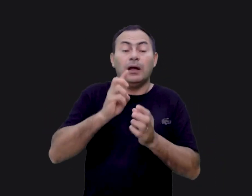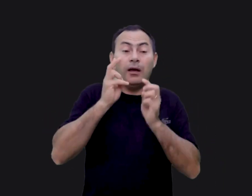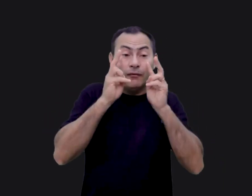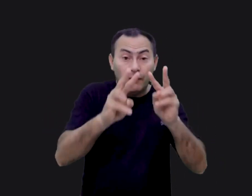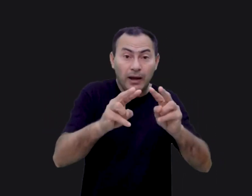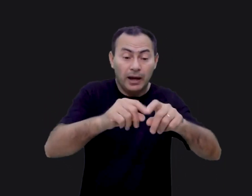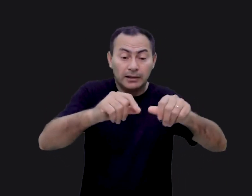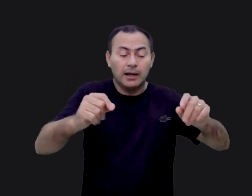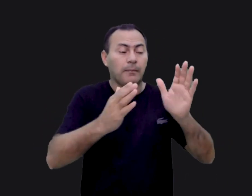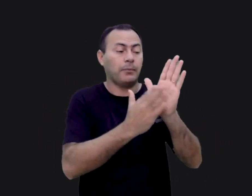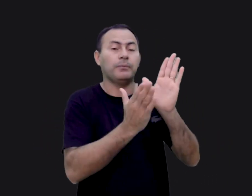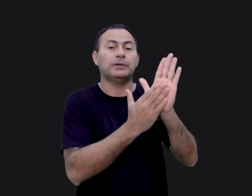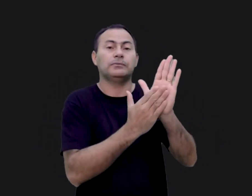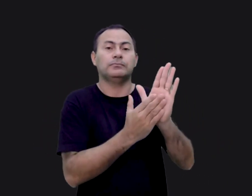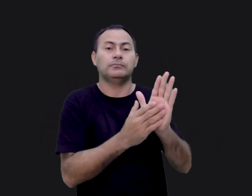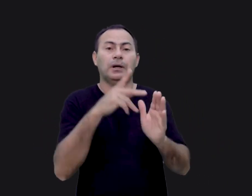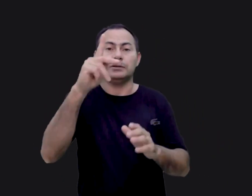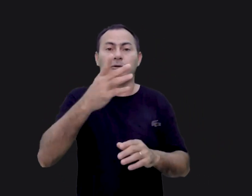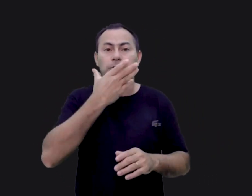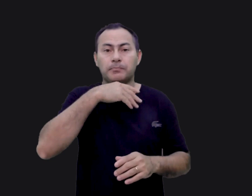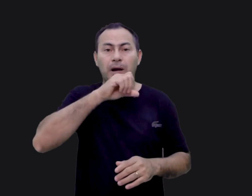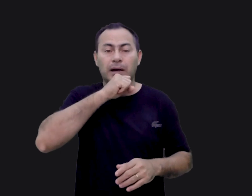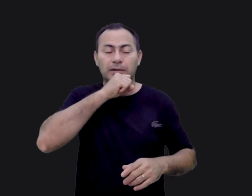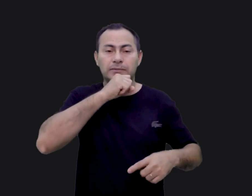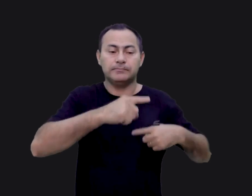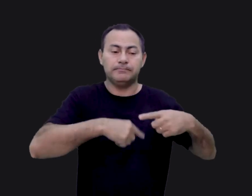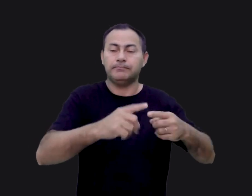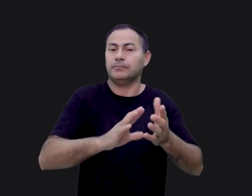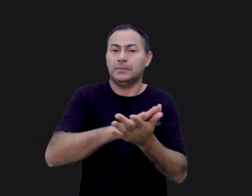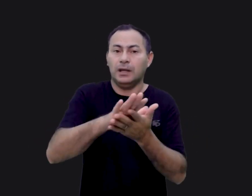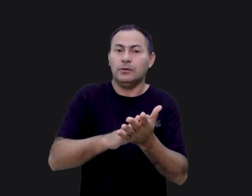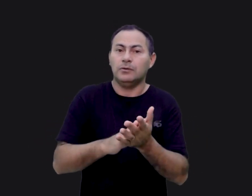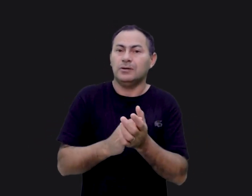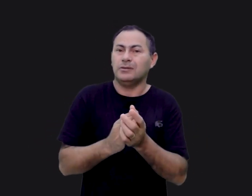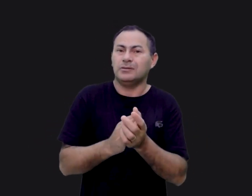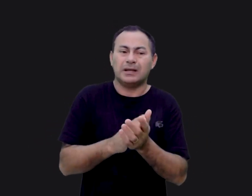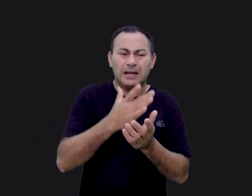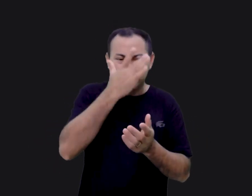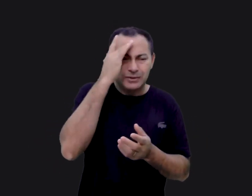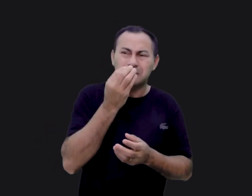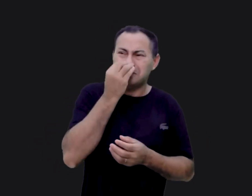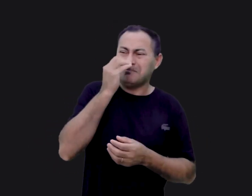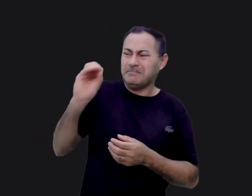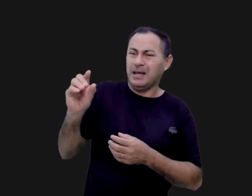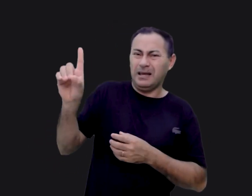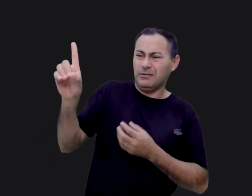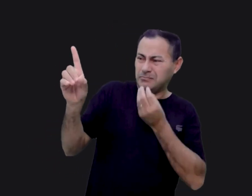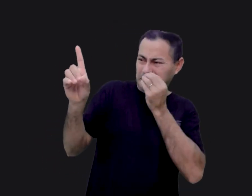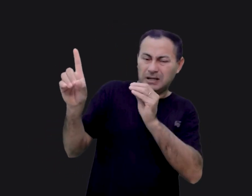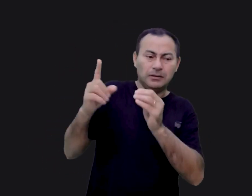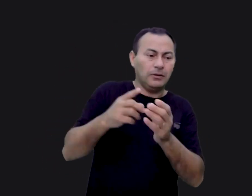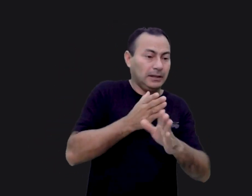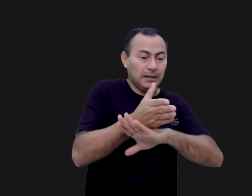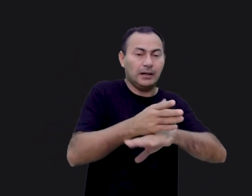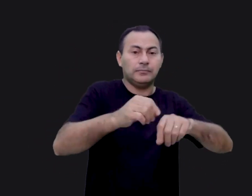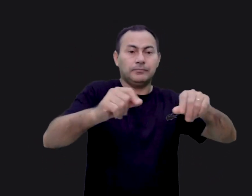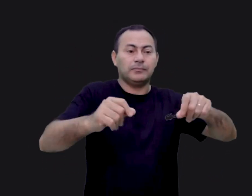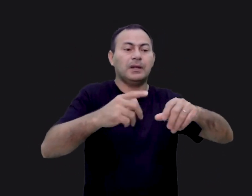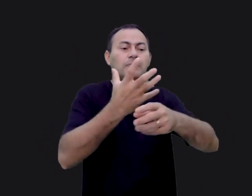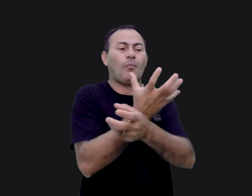que prometi com juramento a seus pais. Nenhum daqueles que me desprezaram a verá. Nesse deserto cairão os